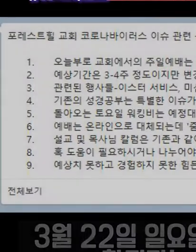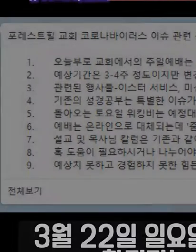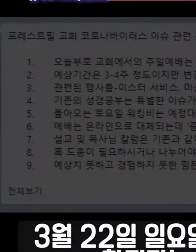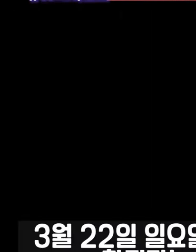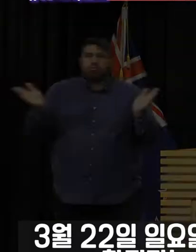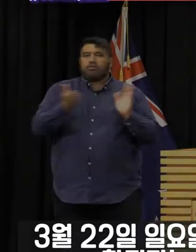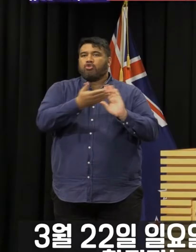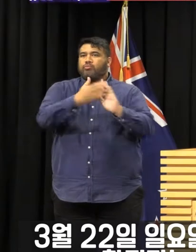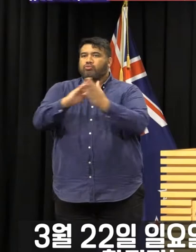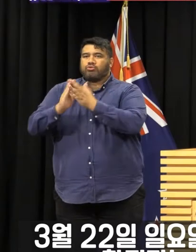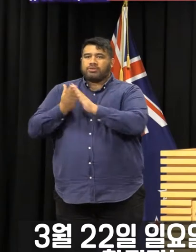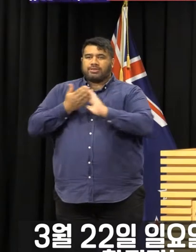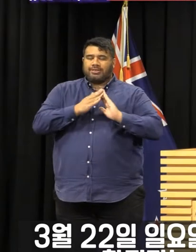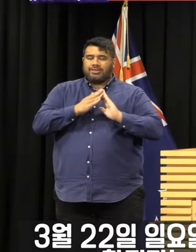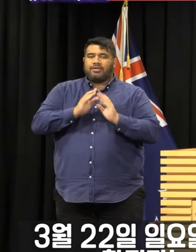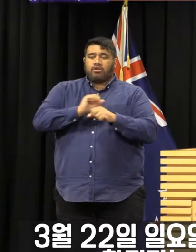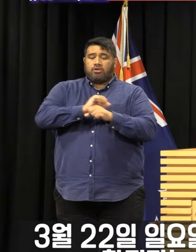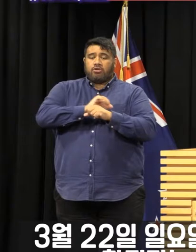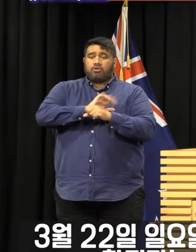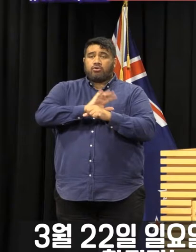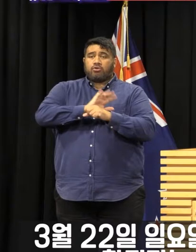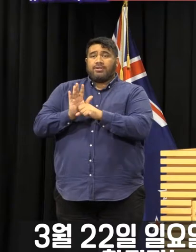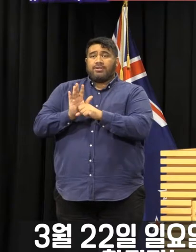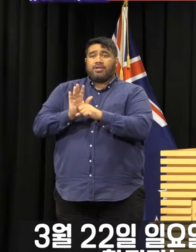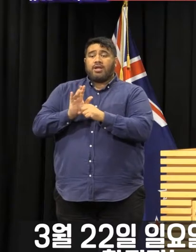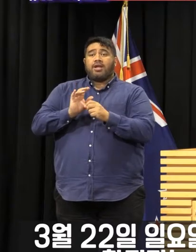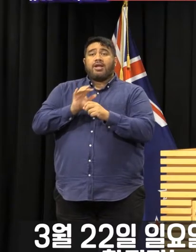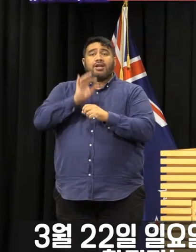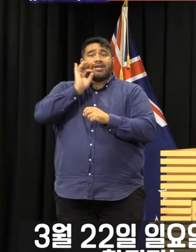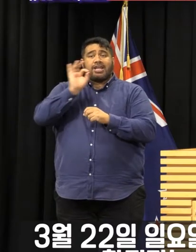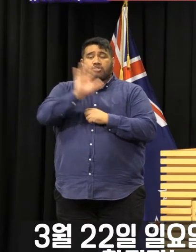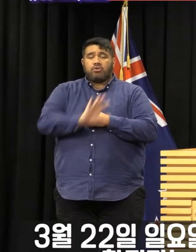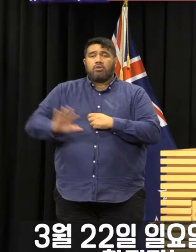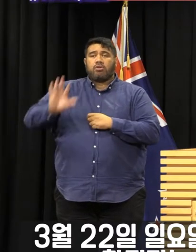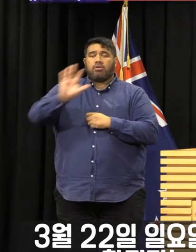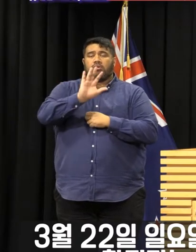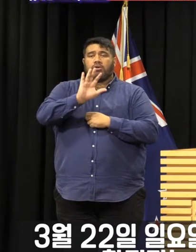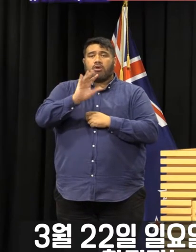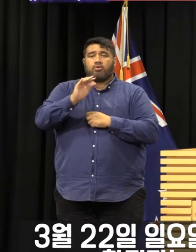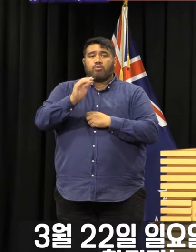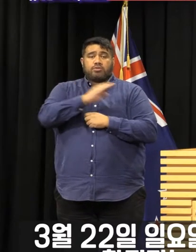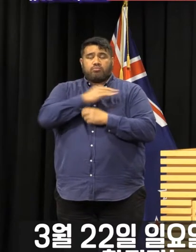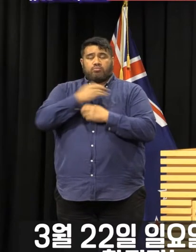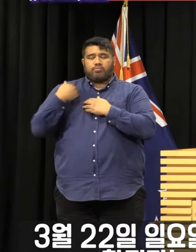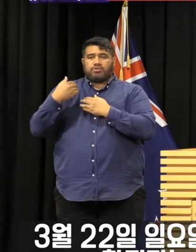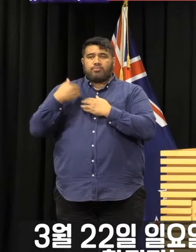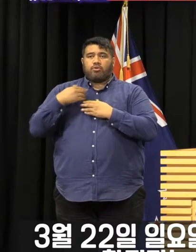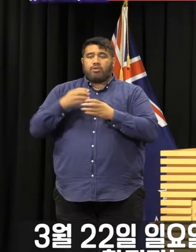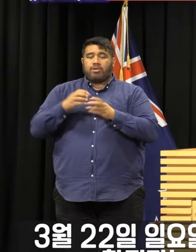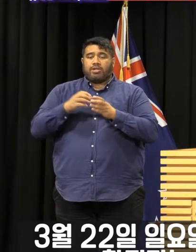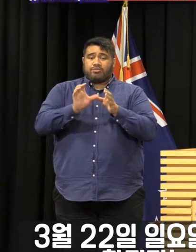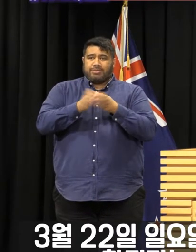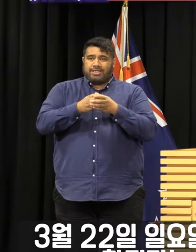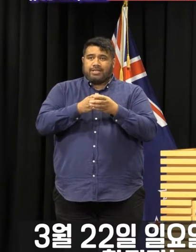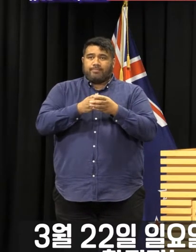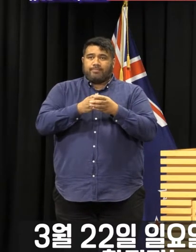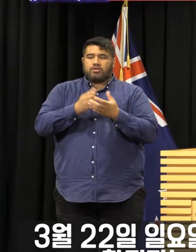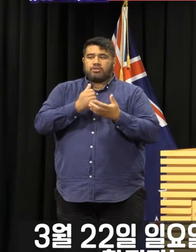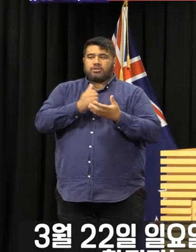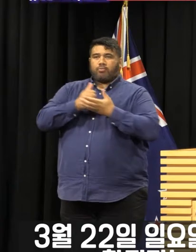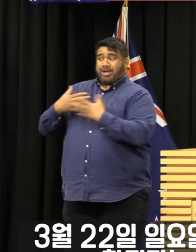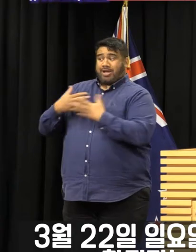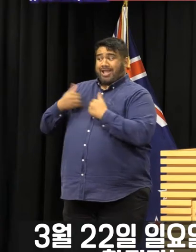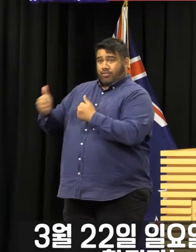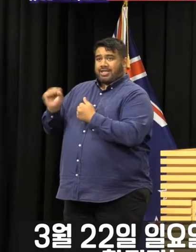받았습니다. 3월 22일 일요일 현재 뉴질랜드 코로나 바이러스 확진자는 14명 추가되어